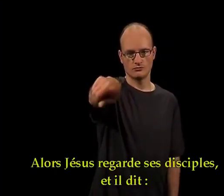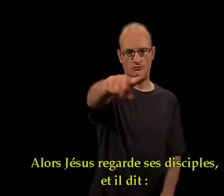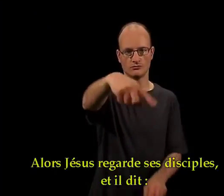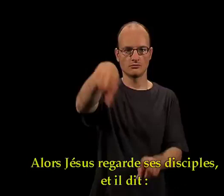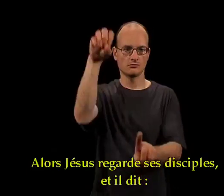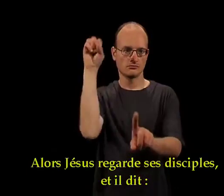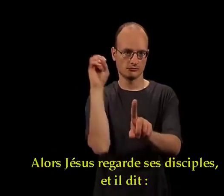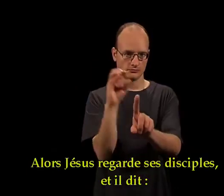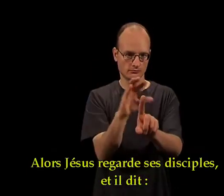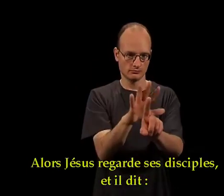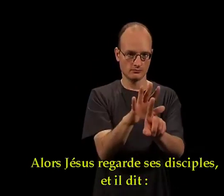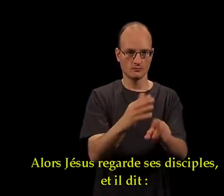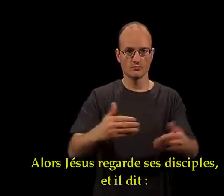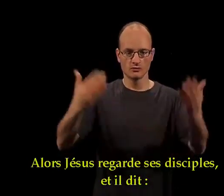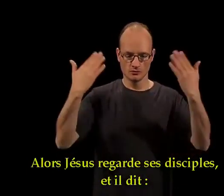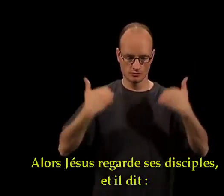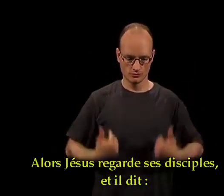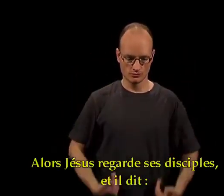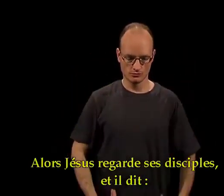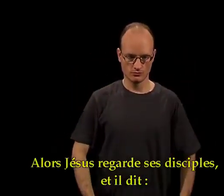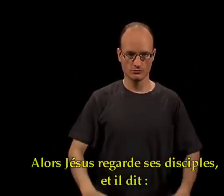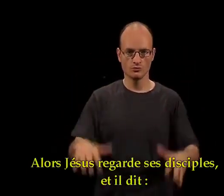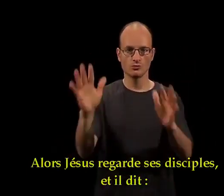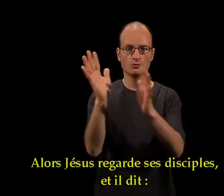Alors Jésus regarde ses disciples